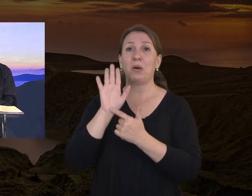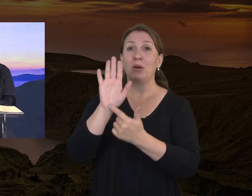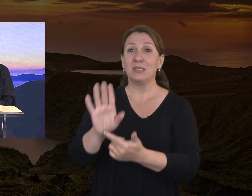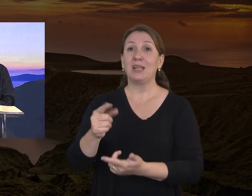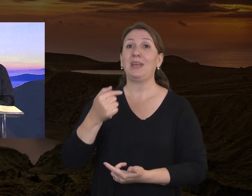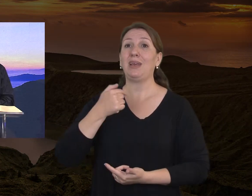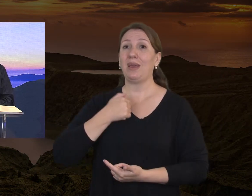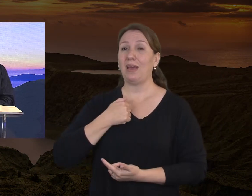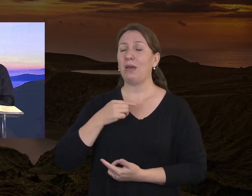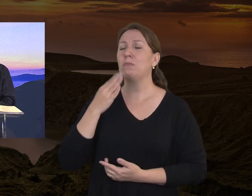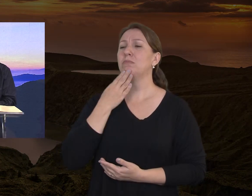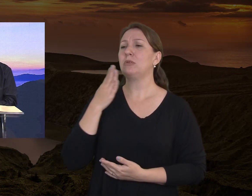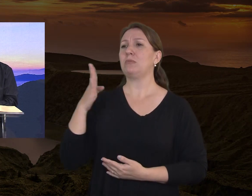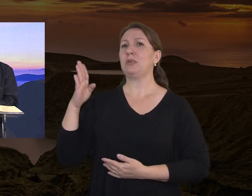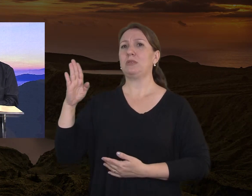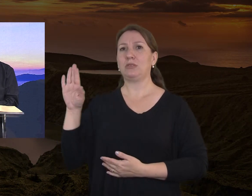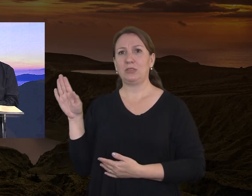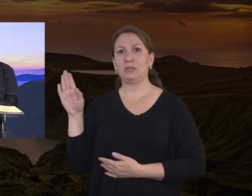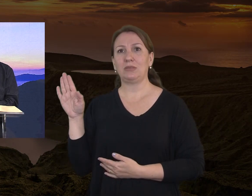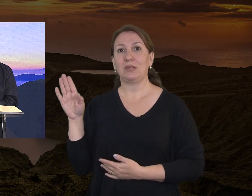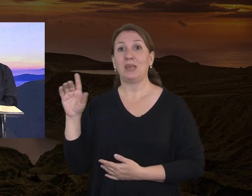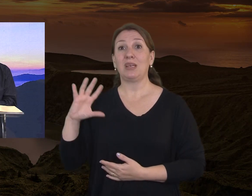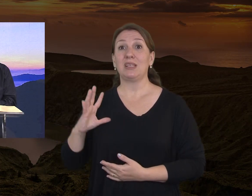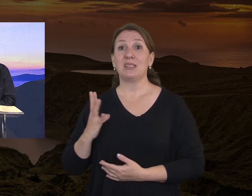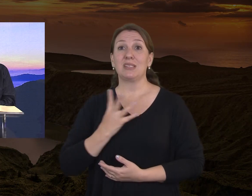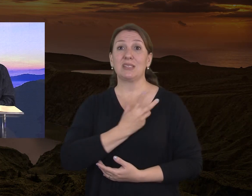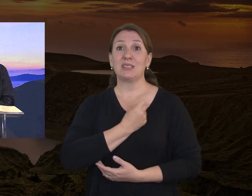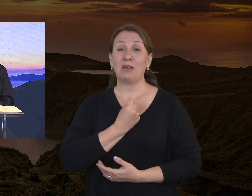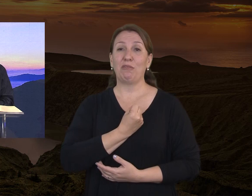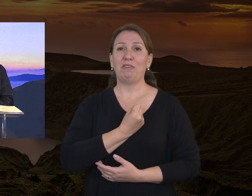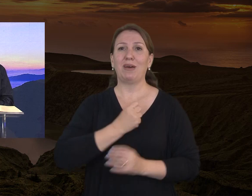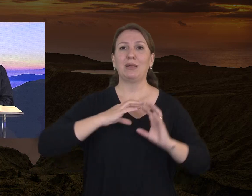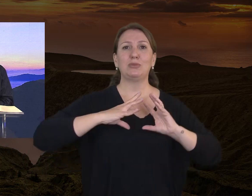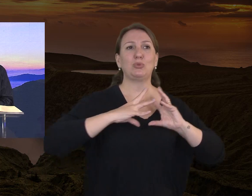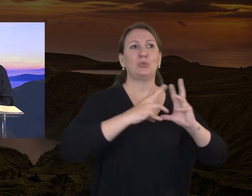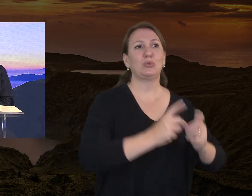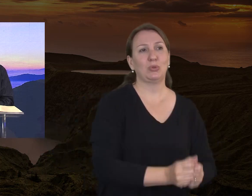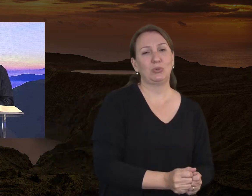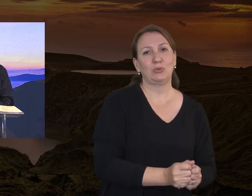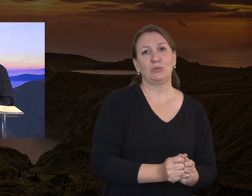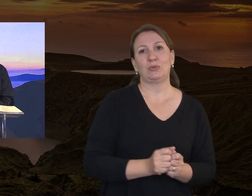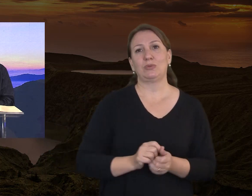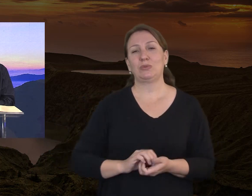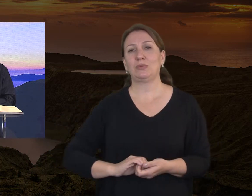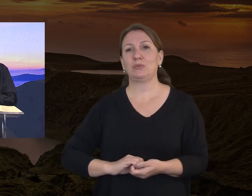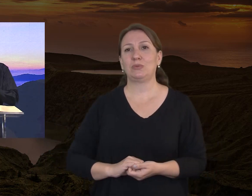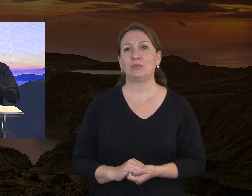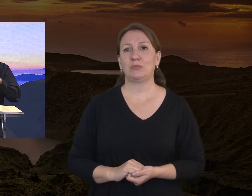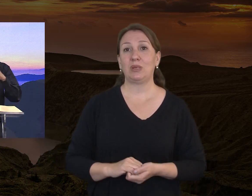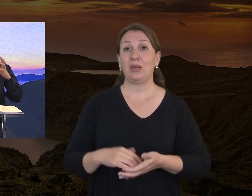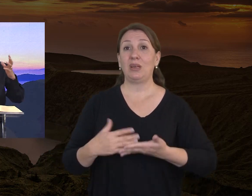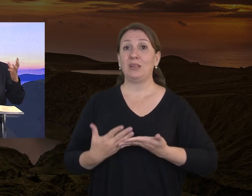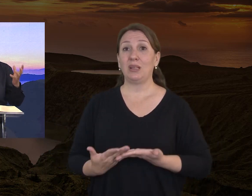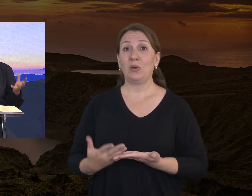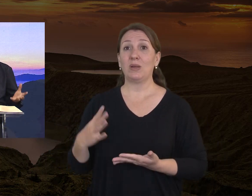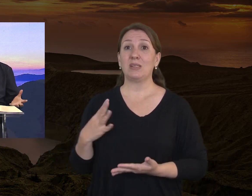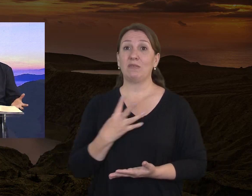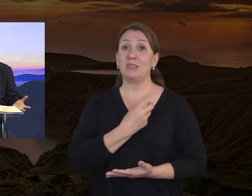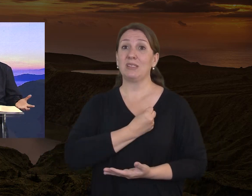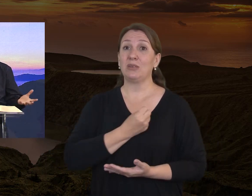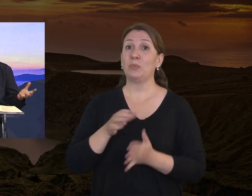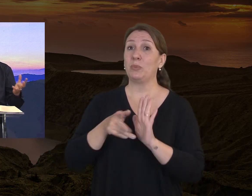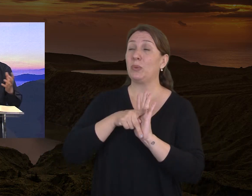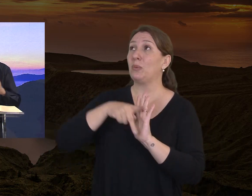só salvou o homem, mas Ele também salvou a criação sobre a terra. Então a redenção de